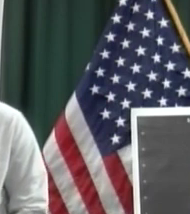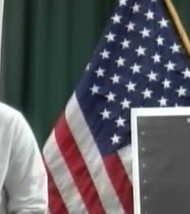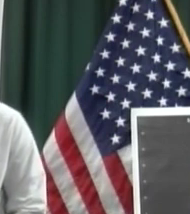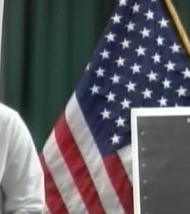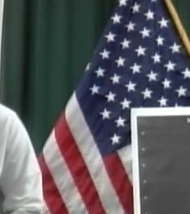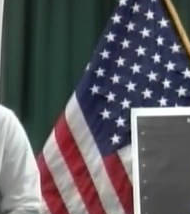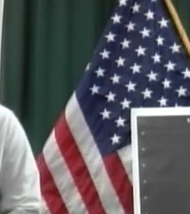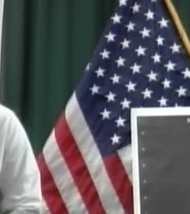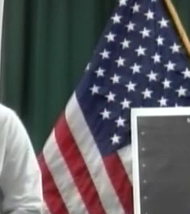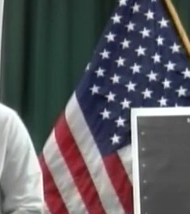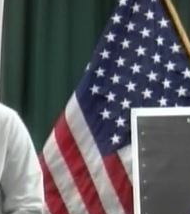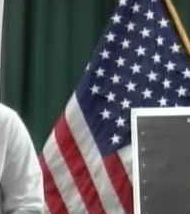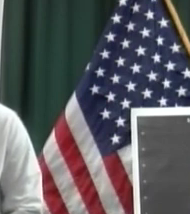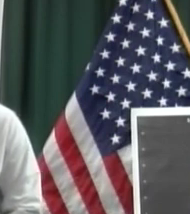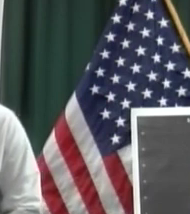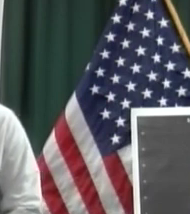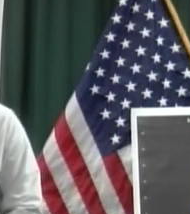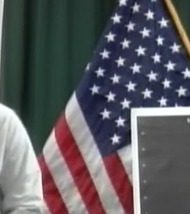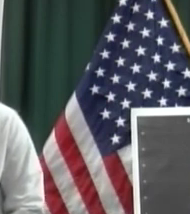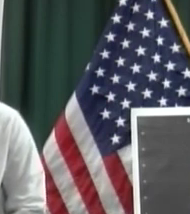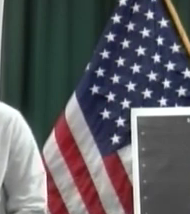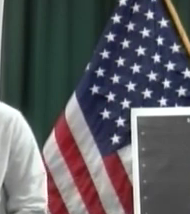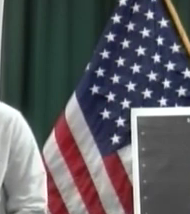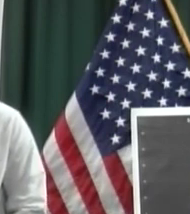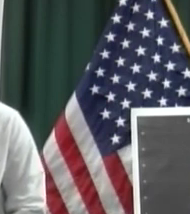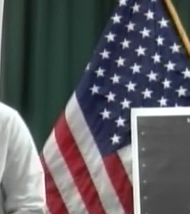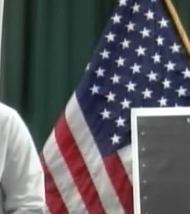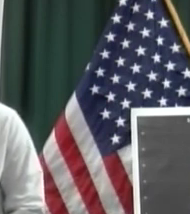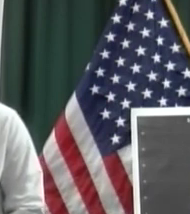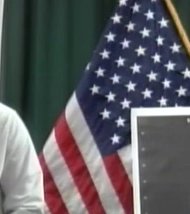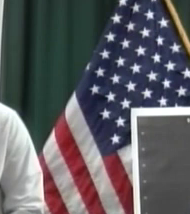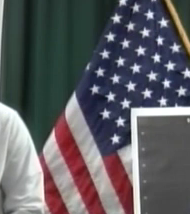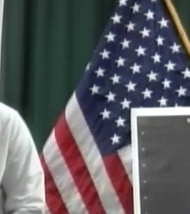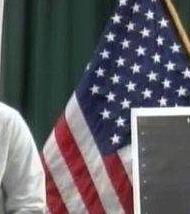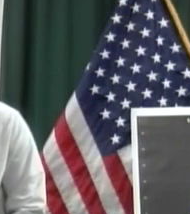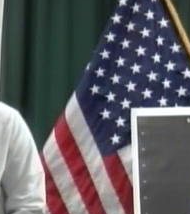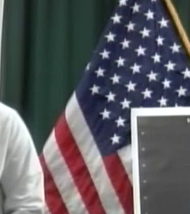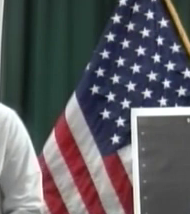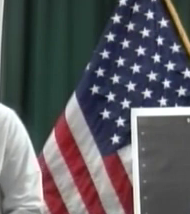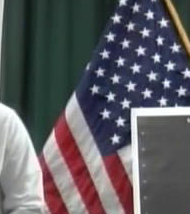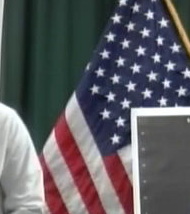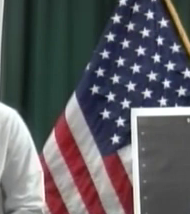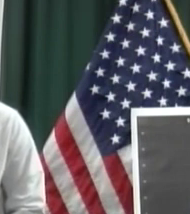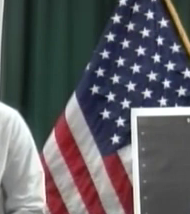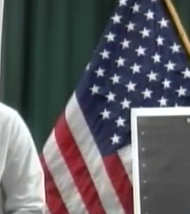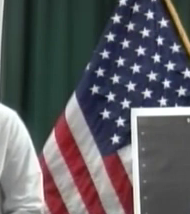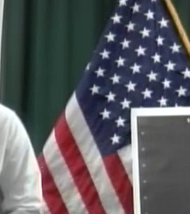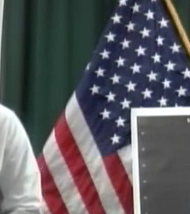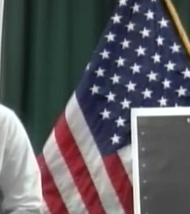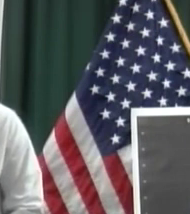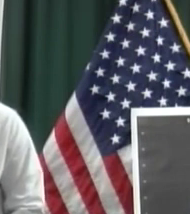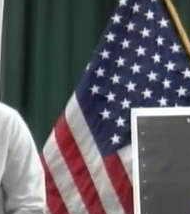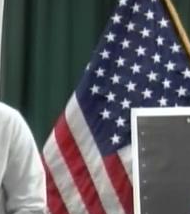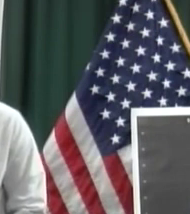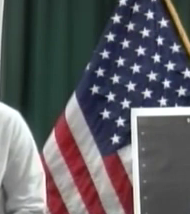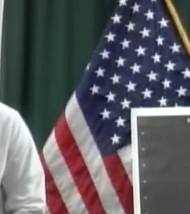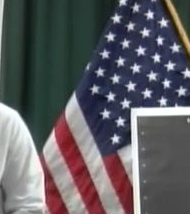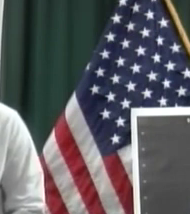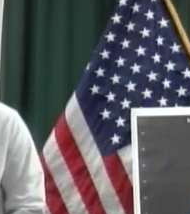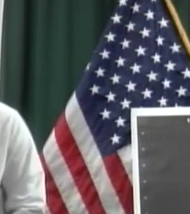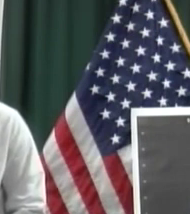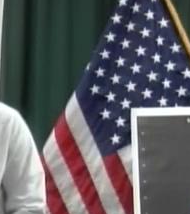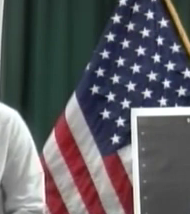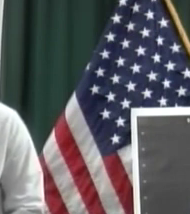47.471 casos positivos y 2.096 muertes. Hay 444